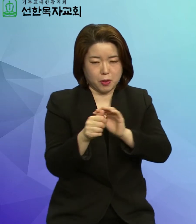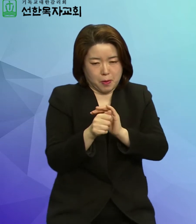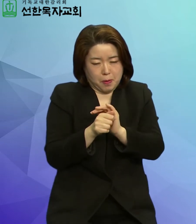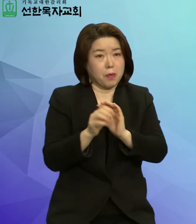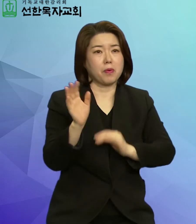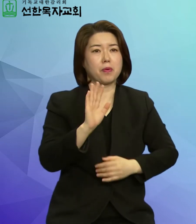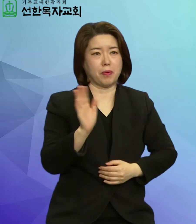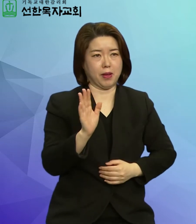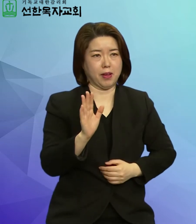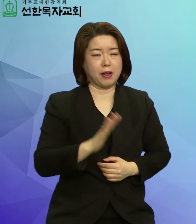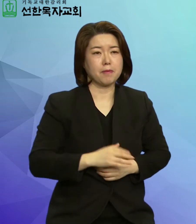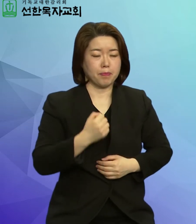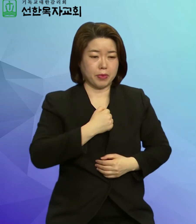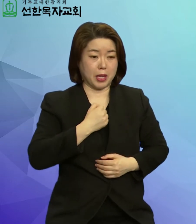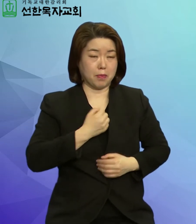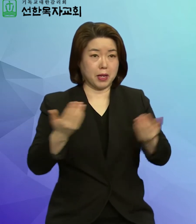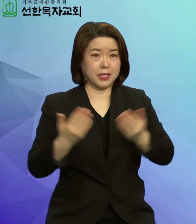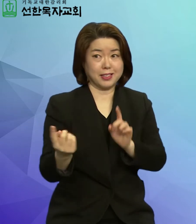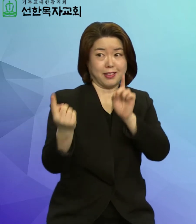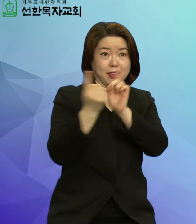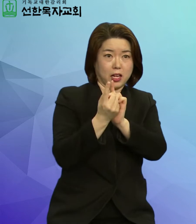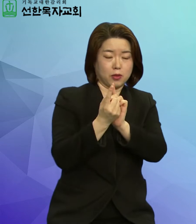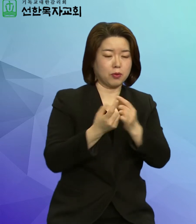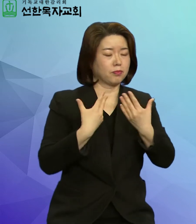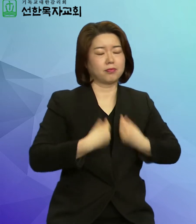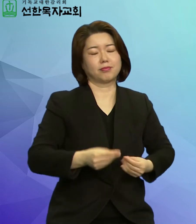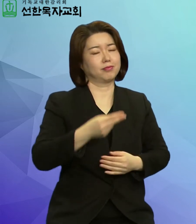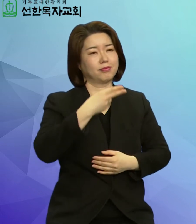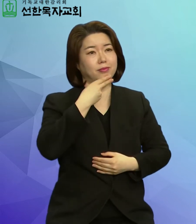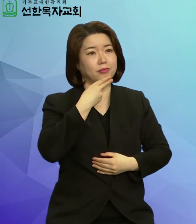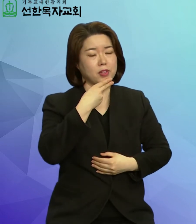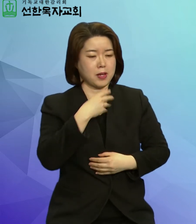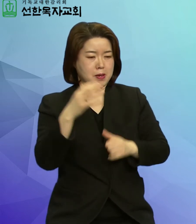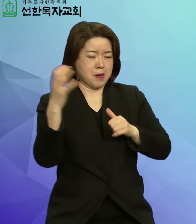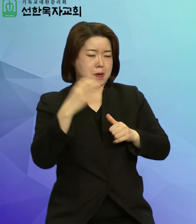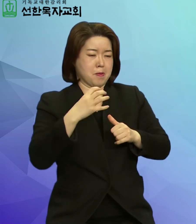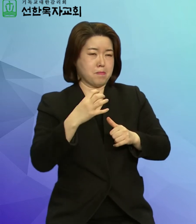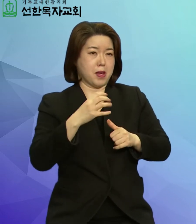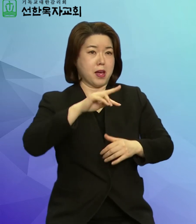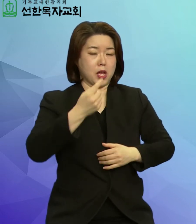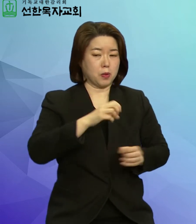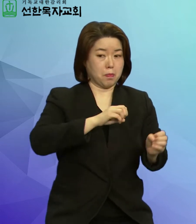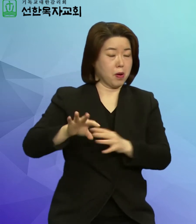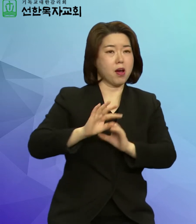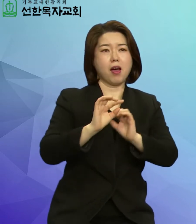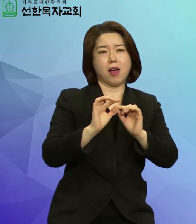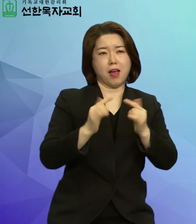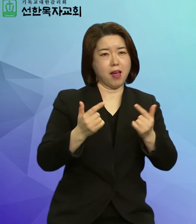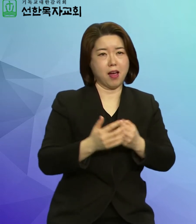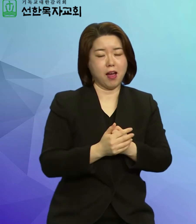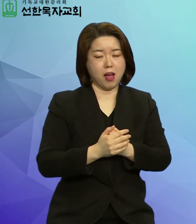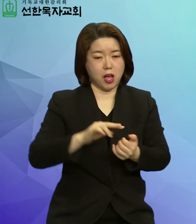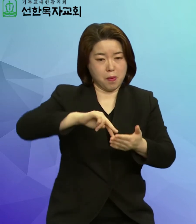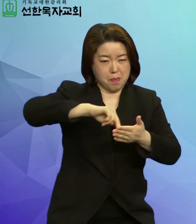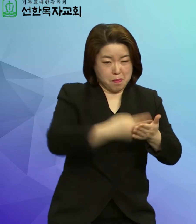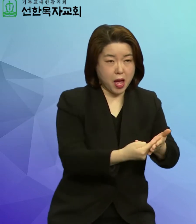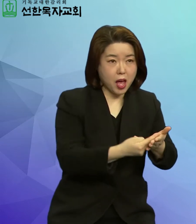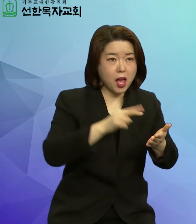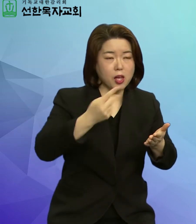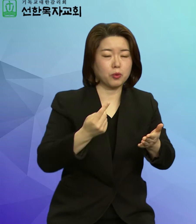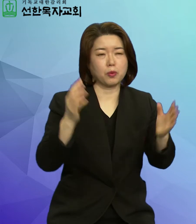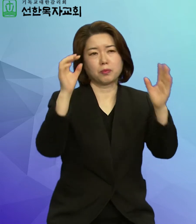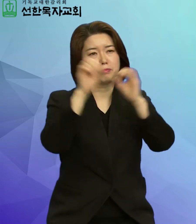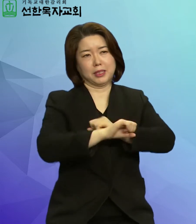죄어들어도 움츠러들지 않으며 답답한 일을 당해도 낙심하지 않으며 박해를 당해도 버림받지 않으며 거꾸로